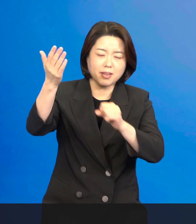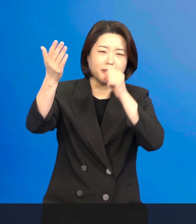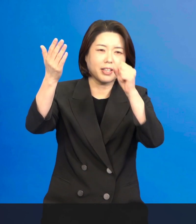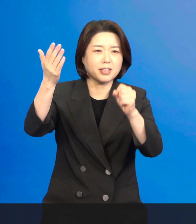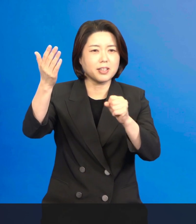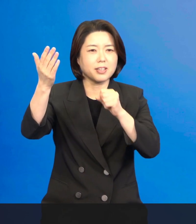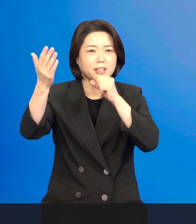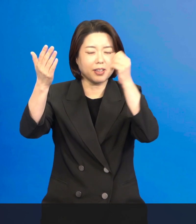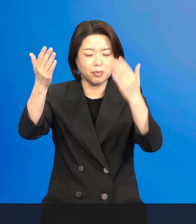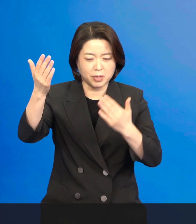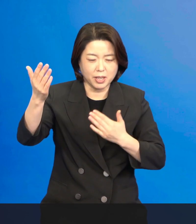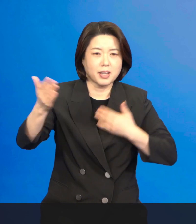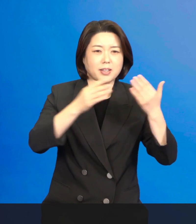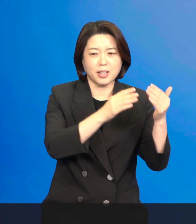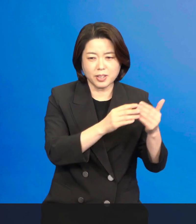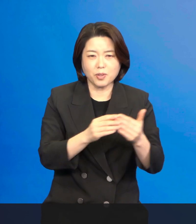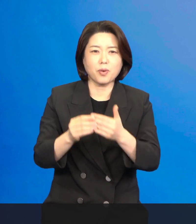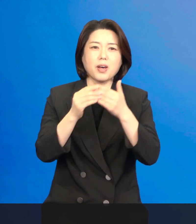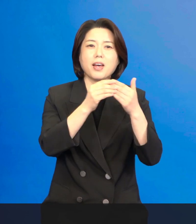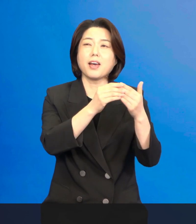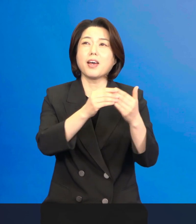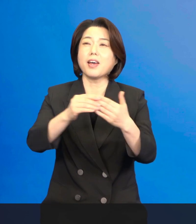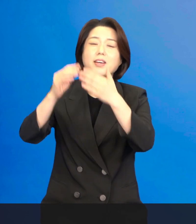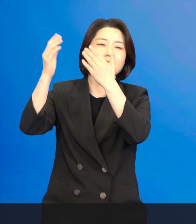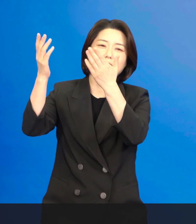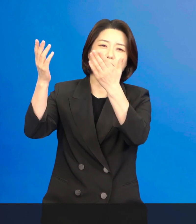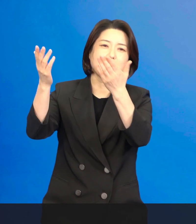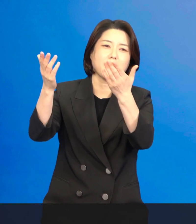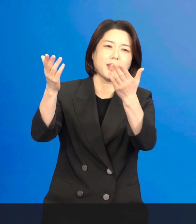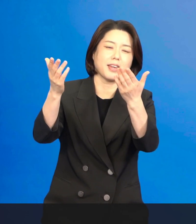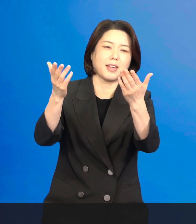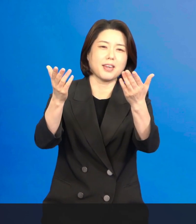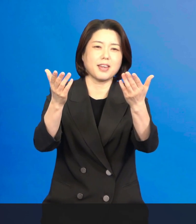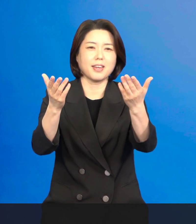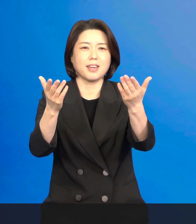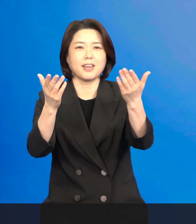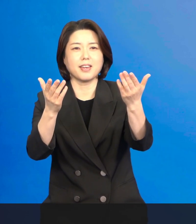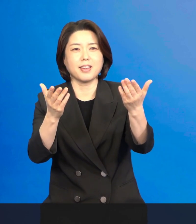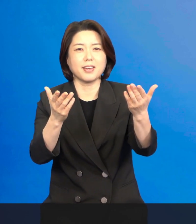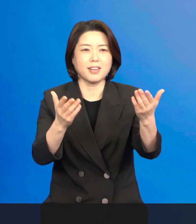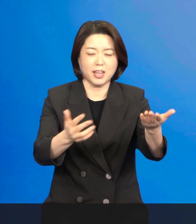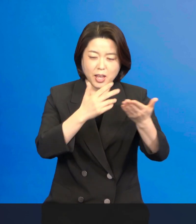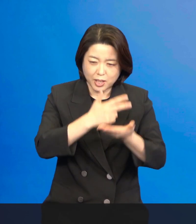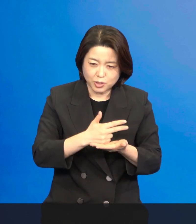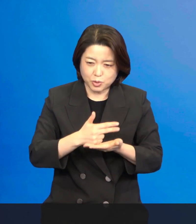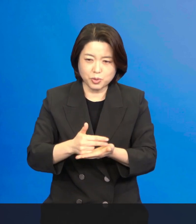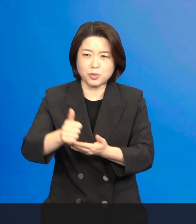주님의 선하심이 나 인도하시네.